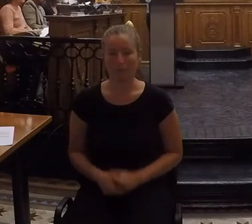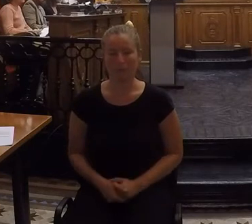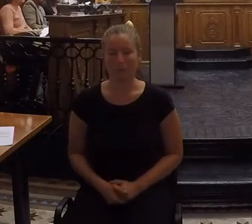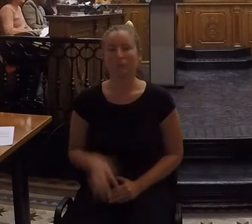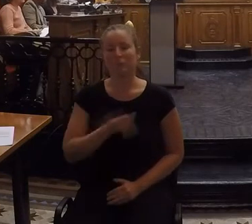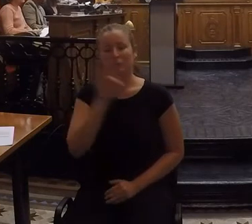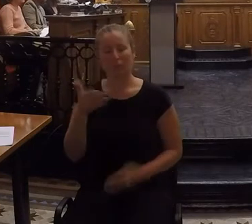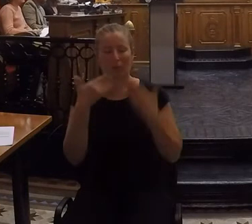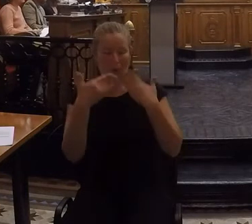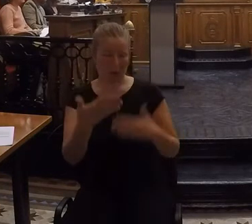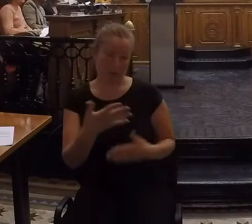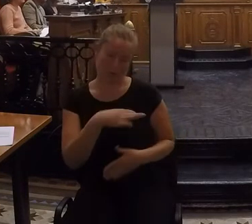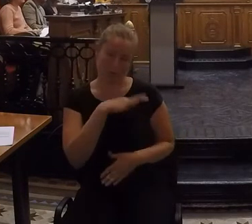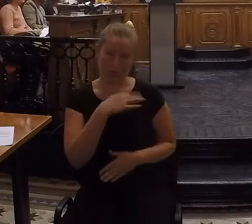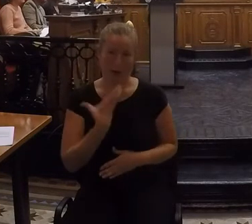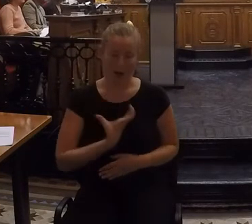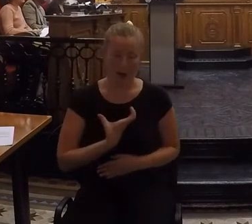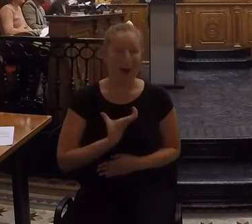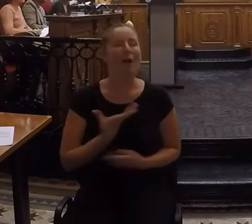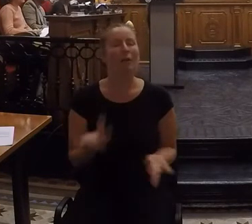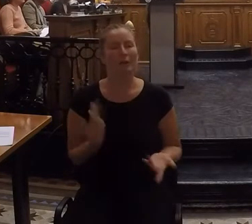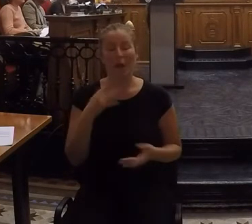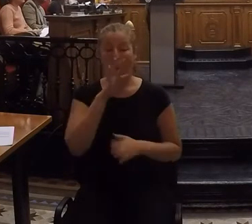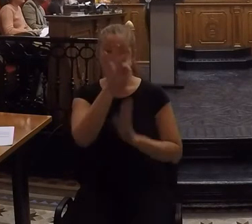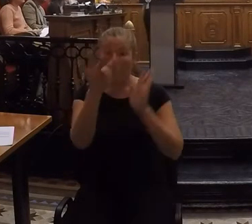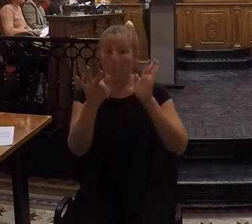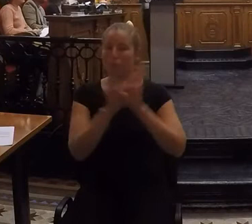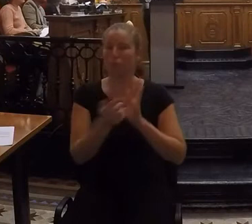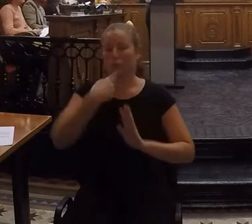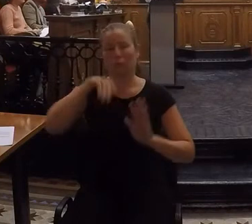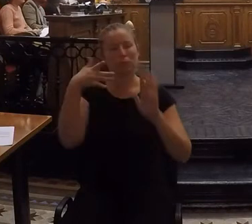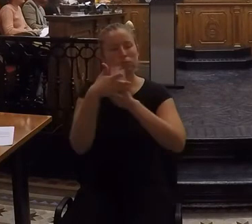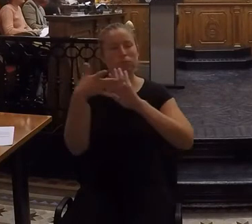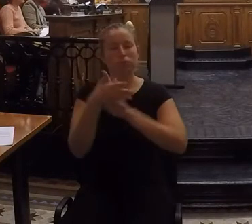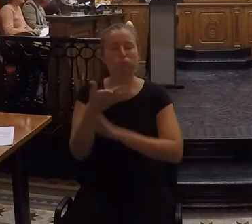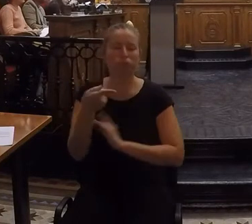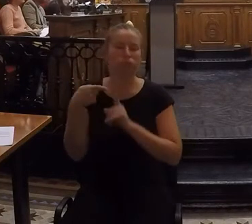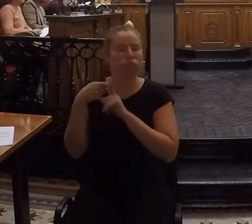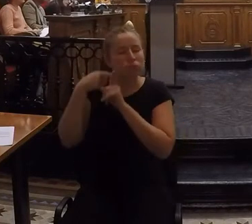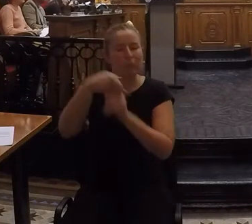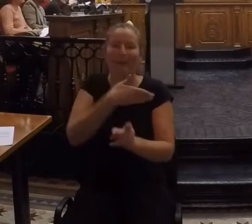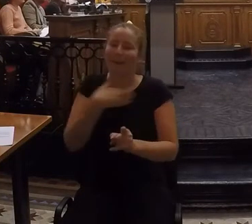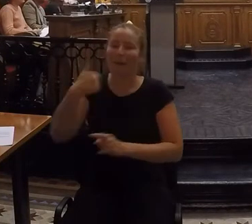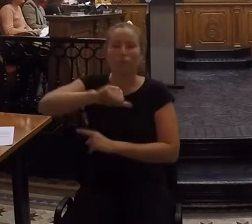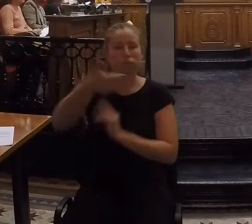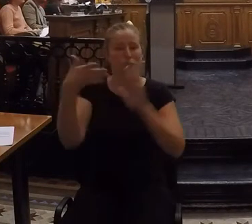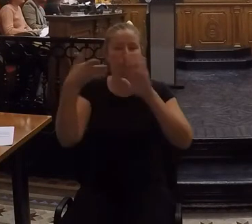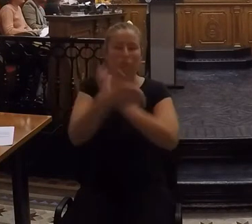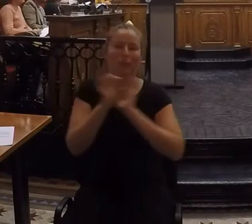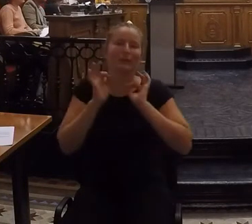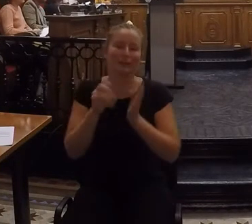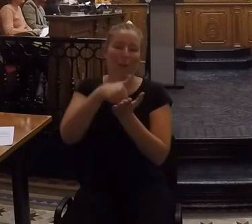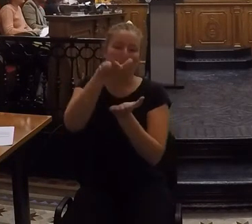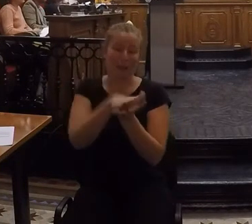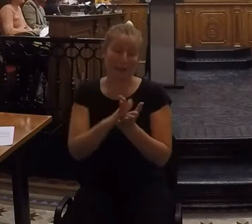Muchas gracias, señor alcalde. Traemos en este punto del orden del día, para su aprobación definitiva, el expediente sobre el presupuesto